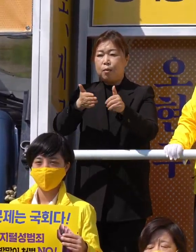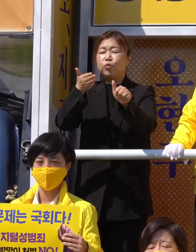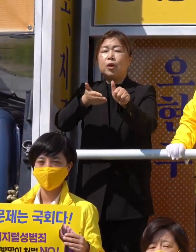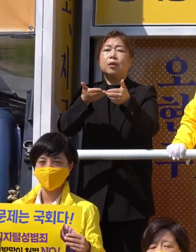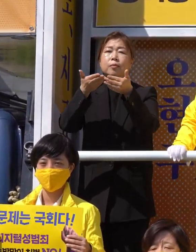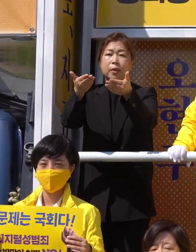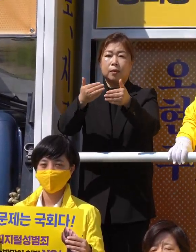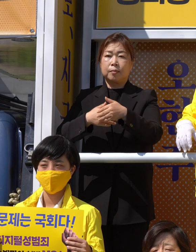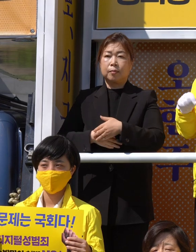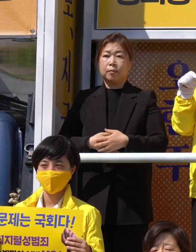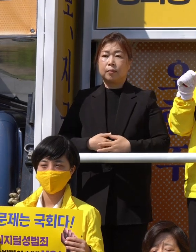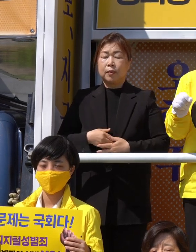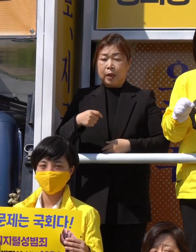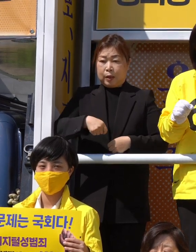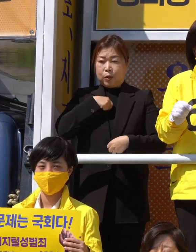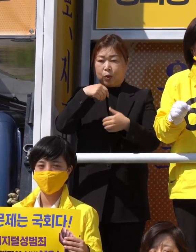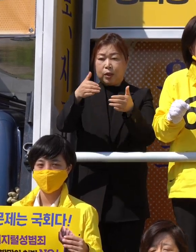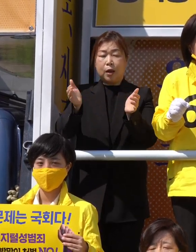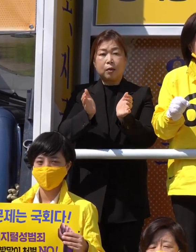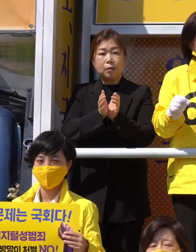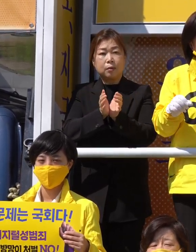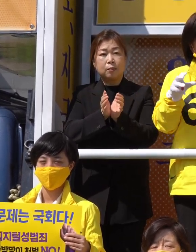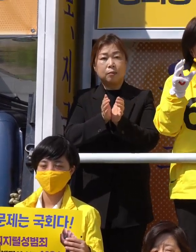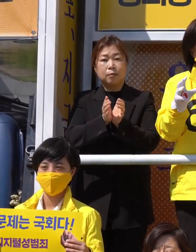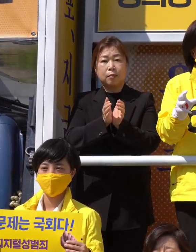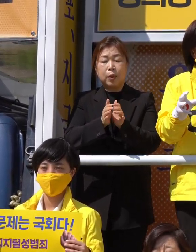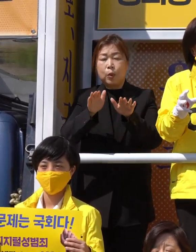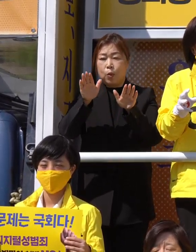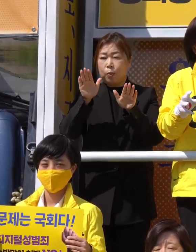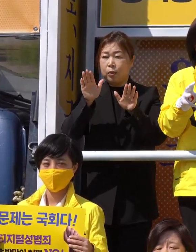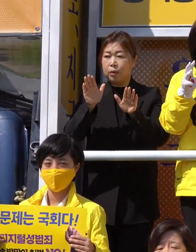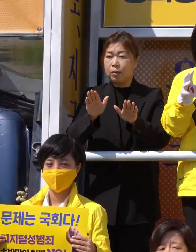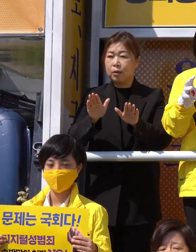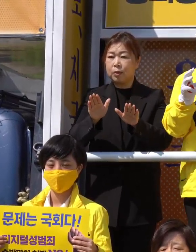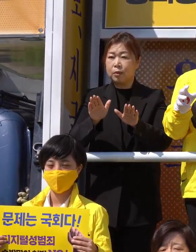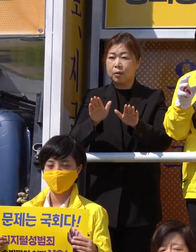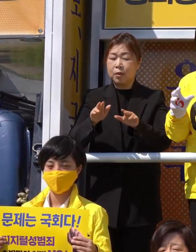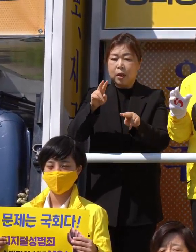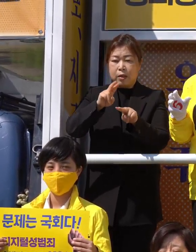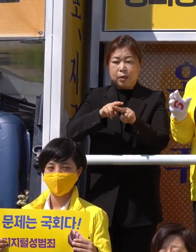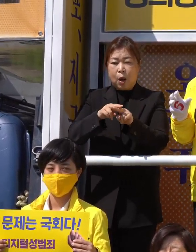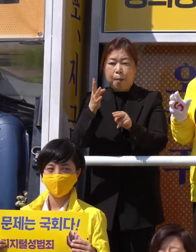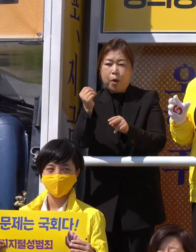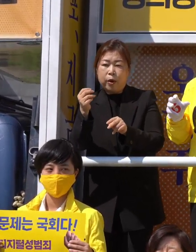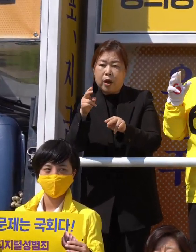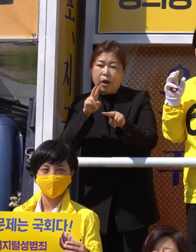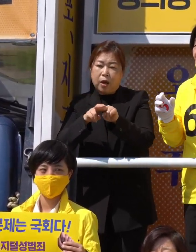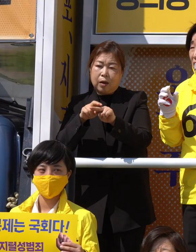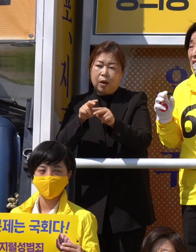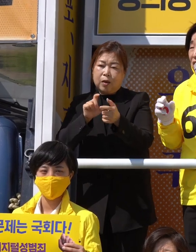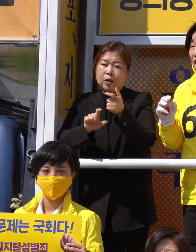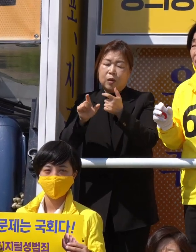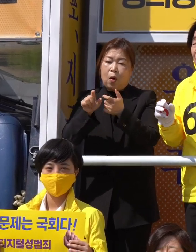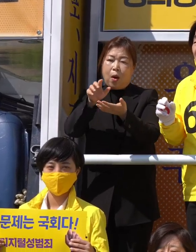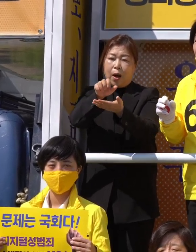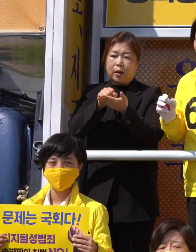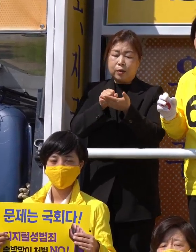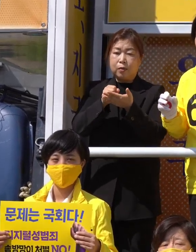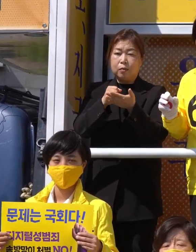여러분. 정의당은 이번에 의석 몇 석을 더 얻기